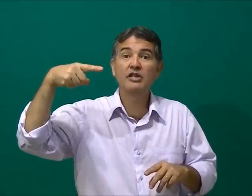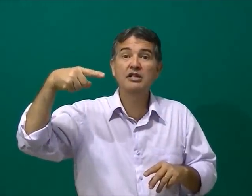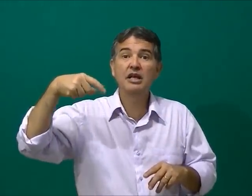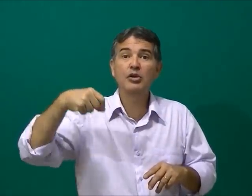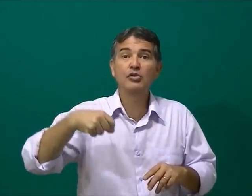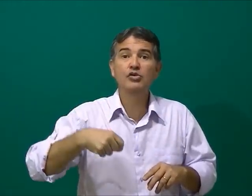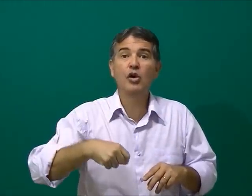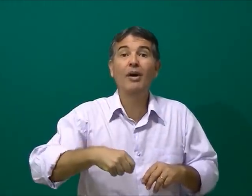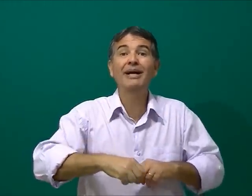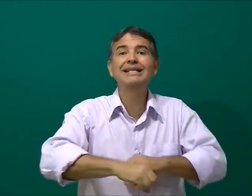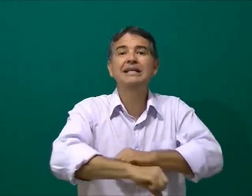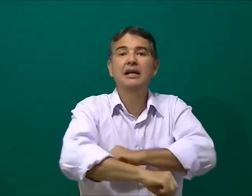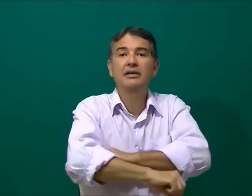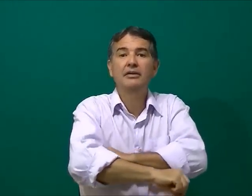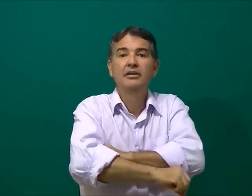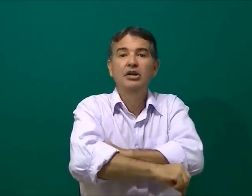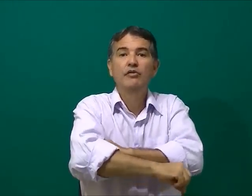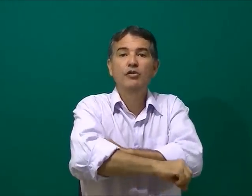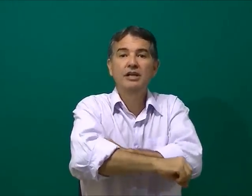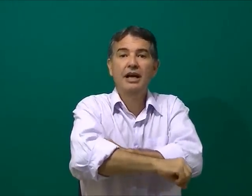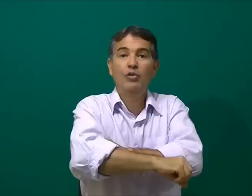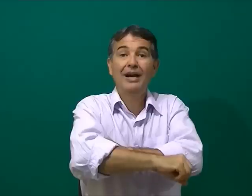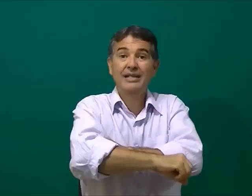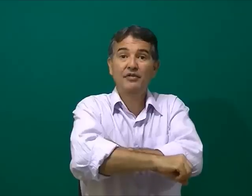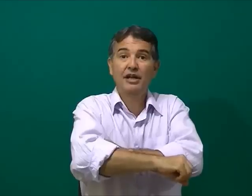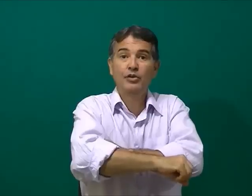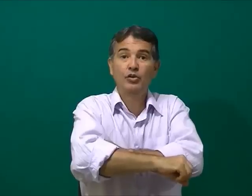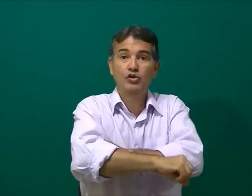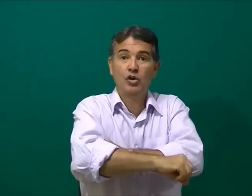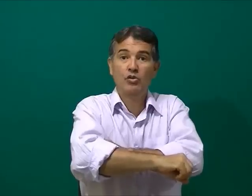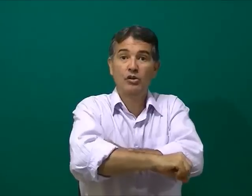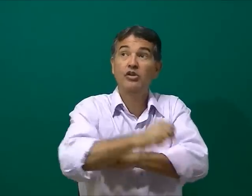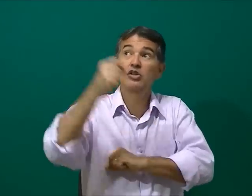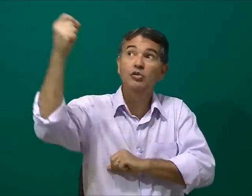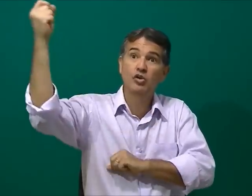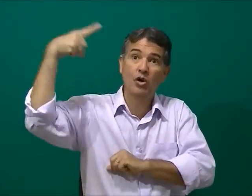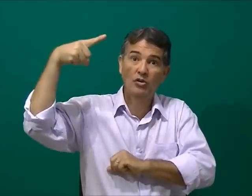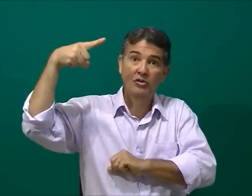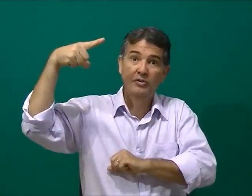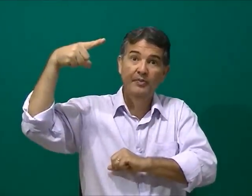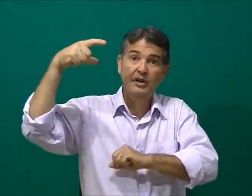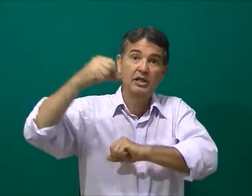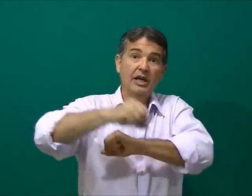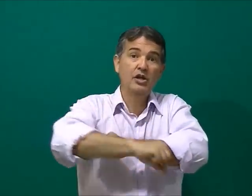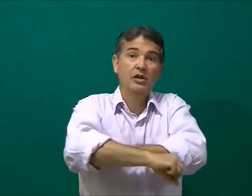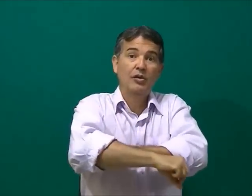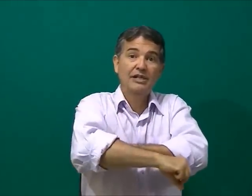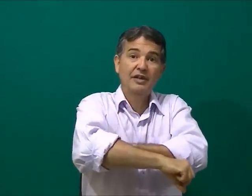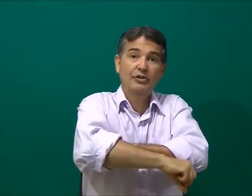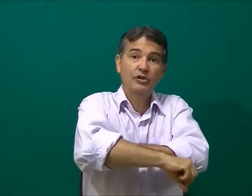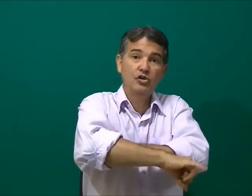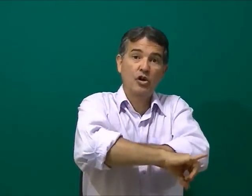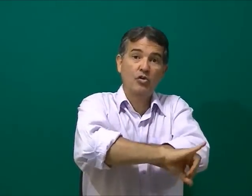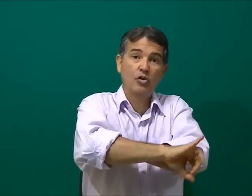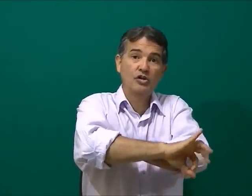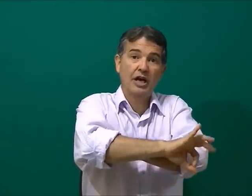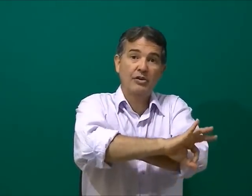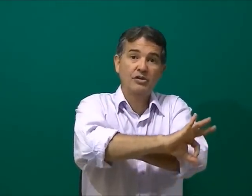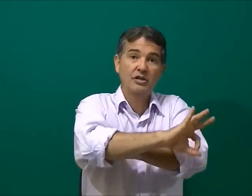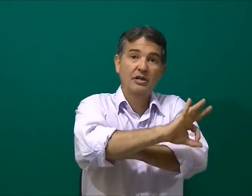dizer que o sol amanhecer, eu vou usar o classificador de sol, eu disse o sol, e aí, classificador de sol com os raios, e